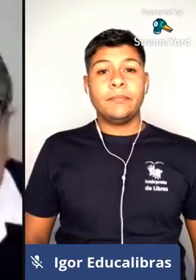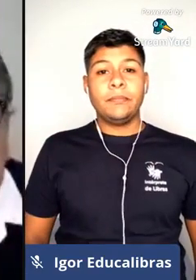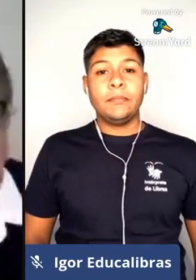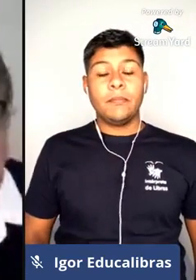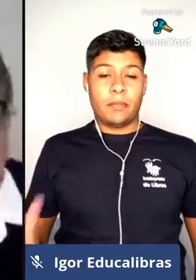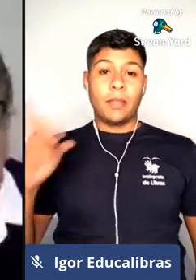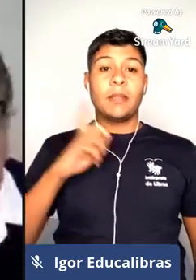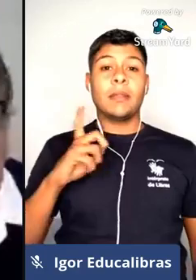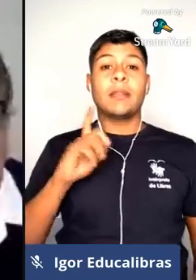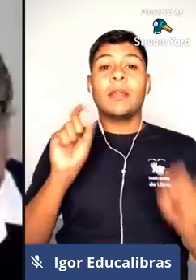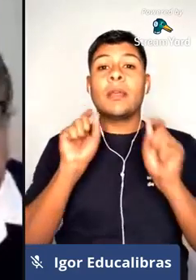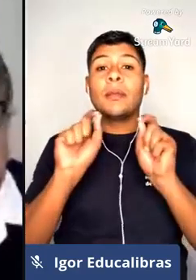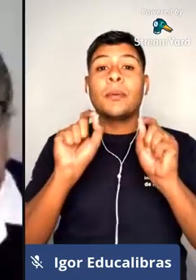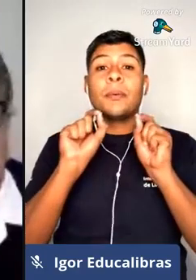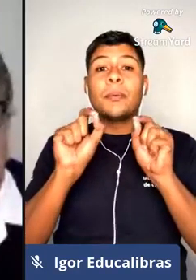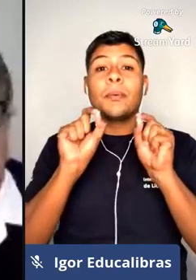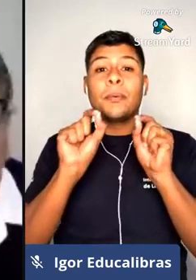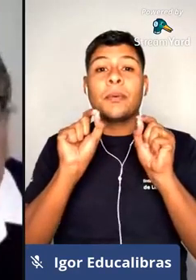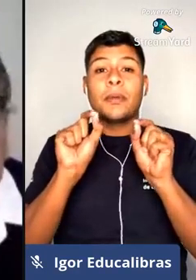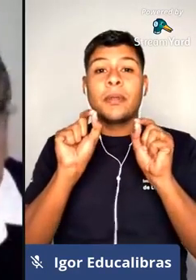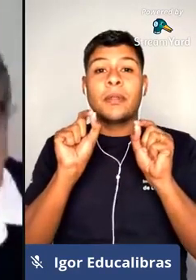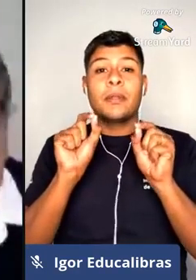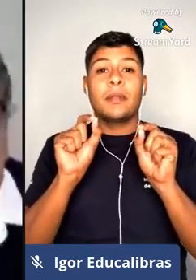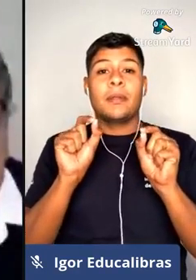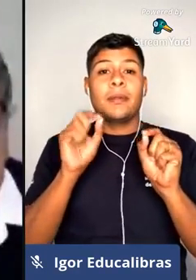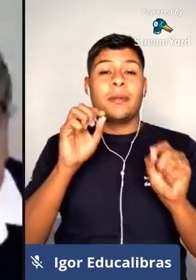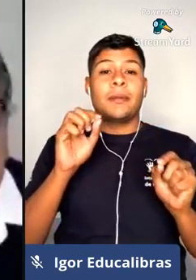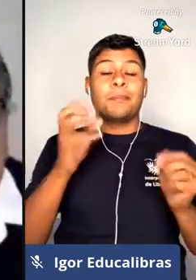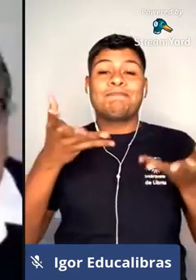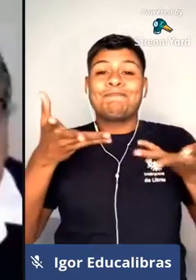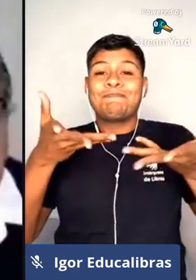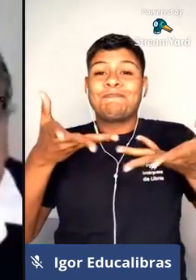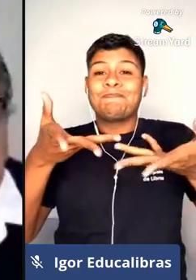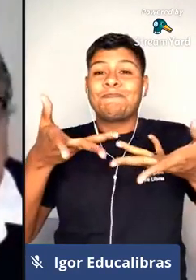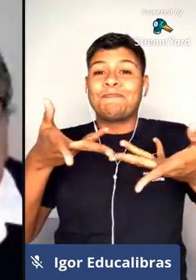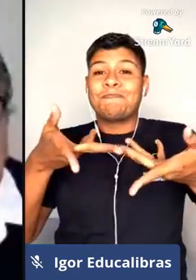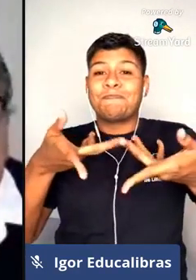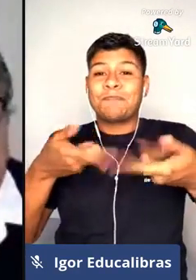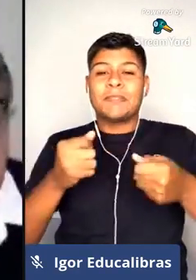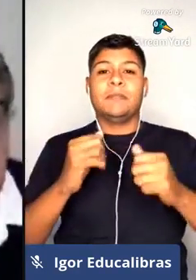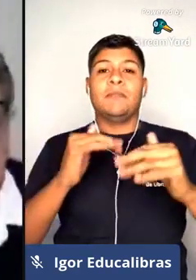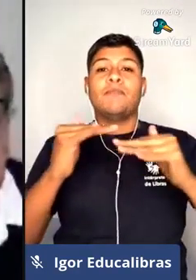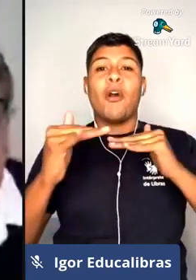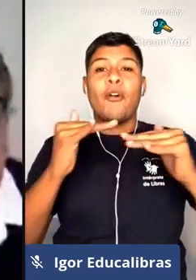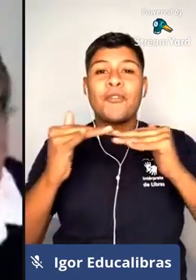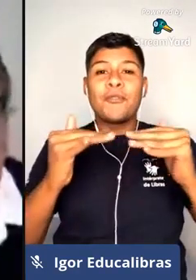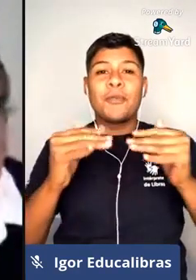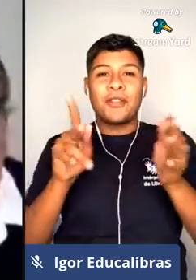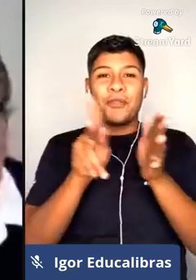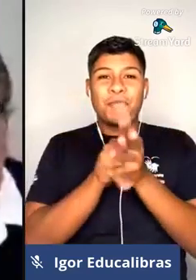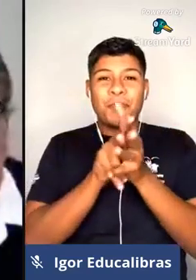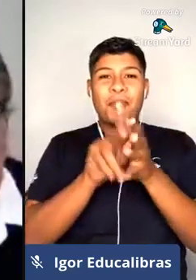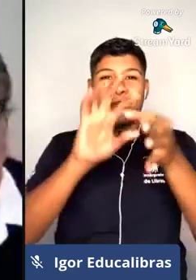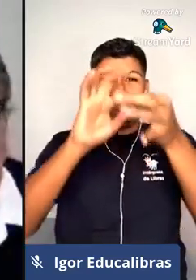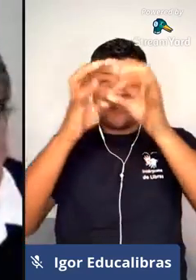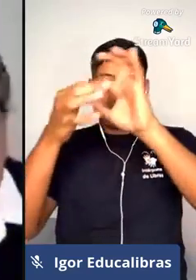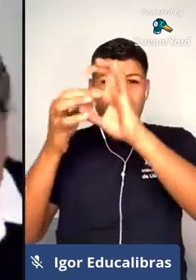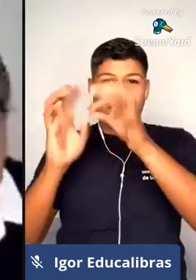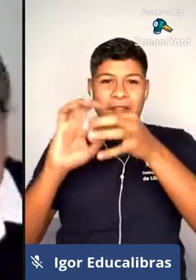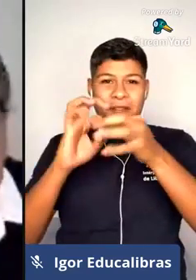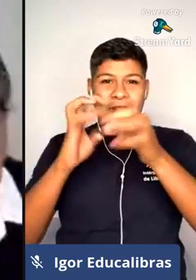Tem, assim, foi uma peça significativa para o movimento paralímpico